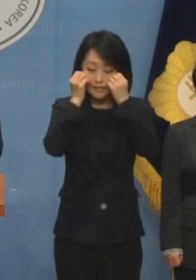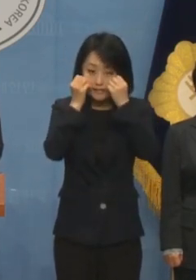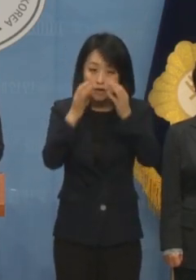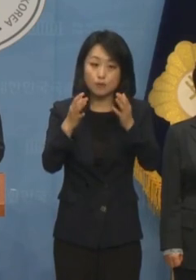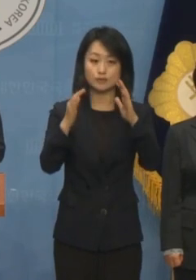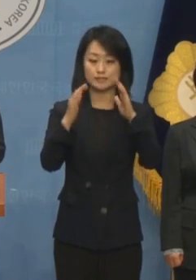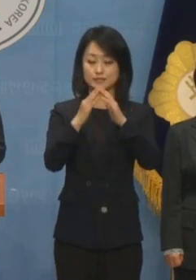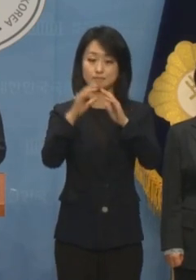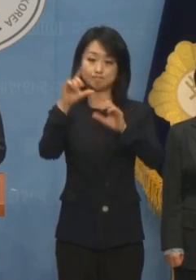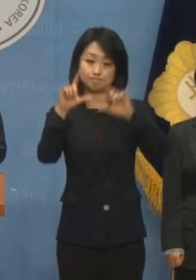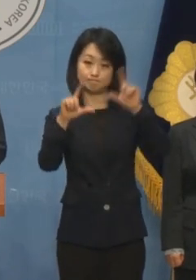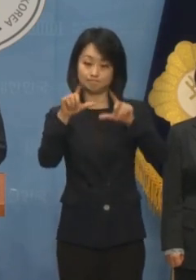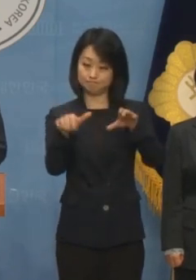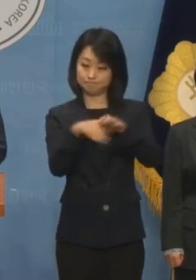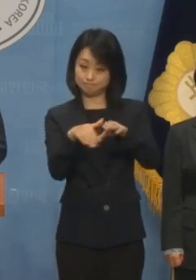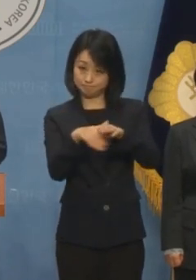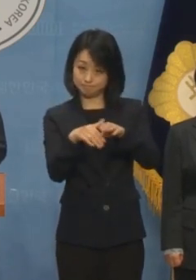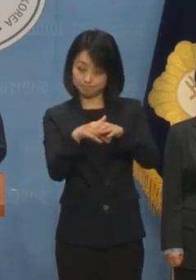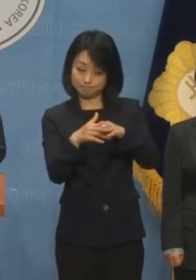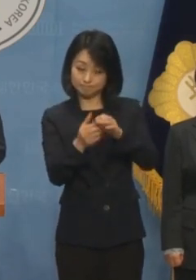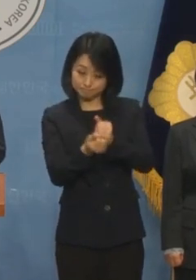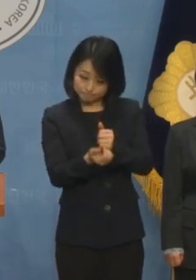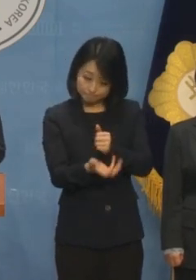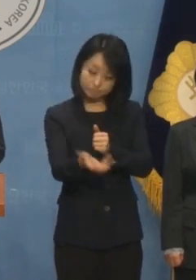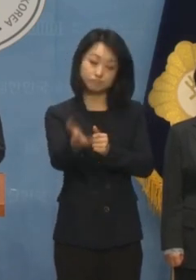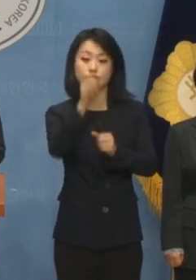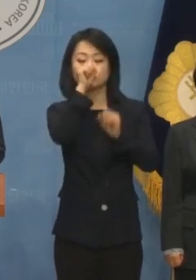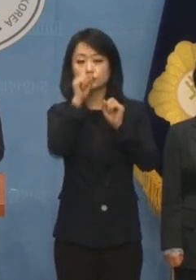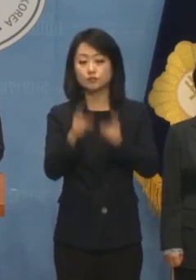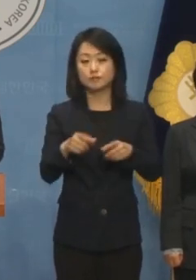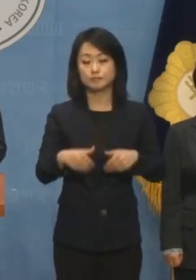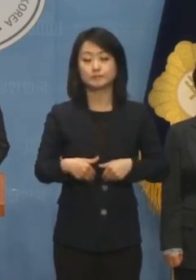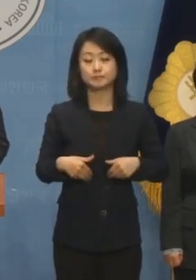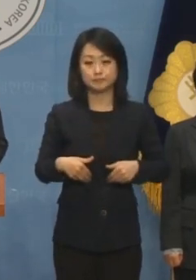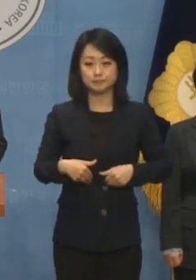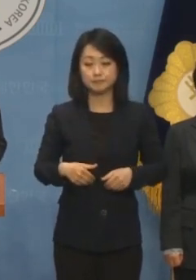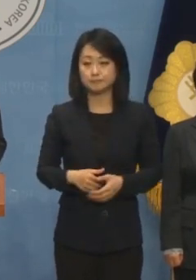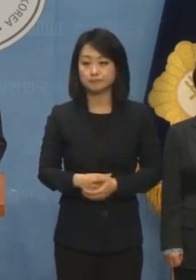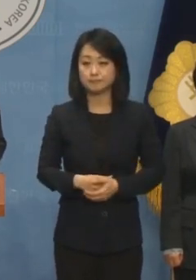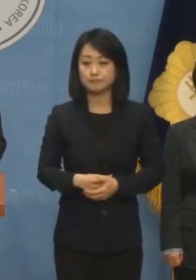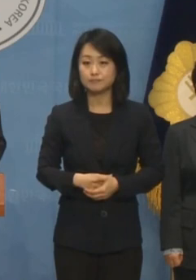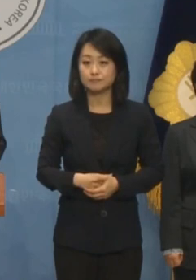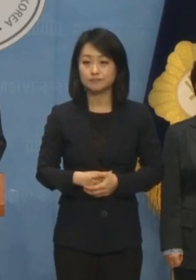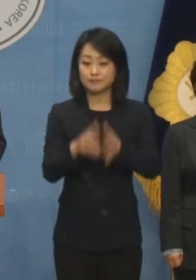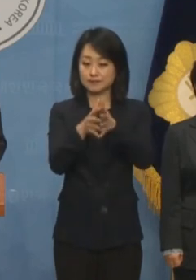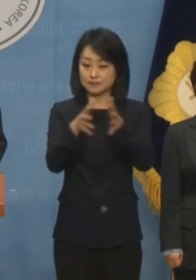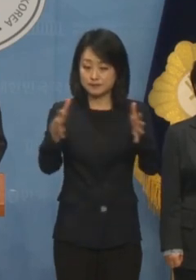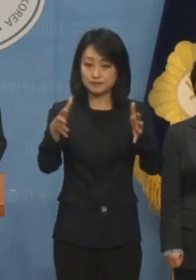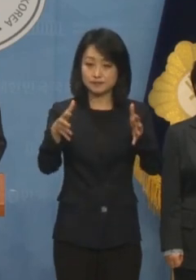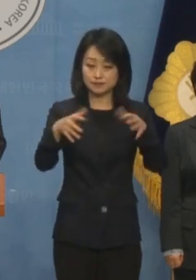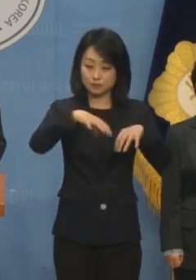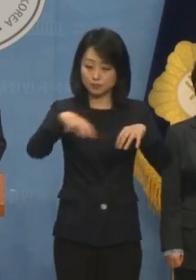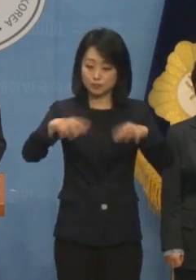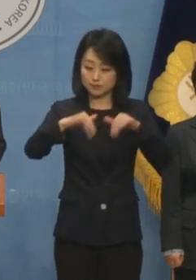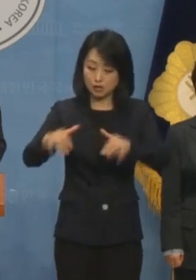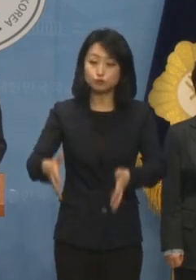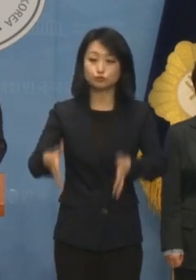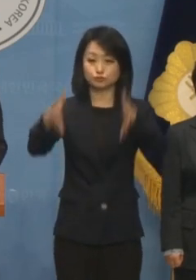새로운 주거 문화 형태를 만들어야 할 중요한 시점이 되었습니다. 대규모 공동주택 단지의